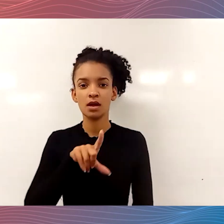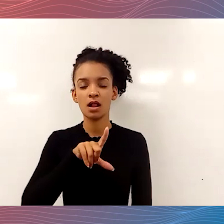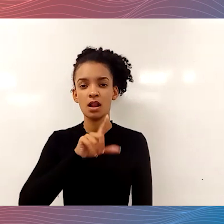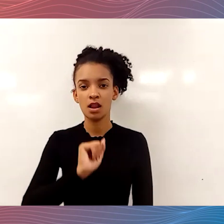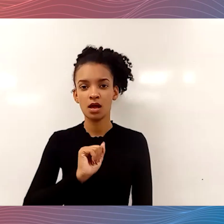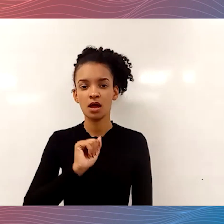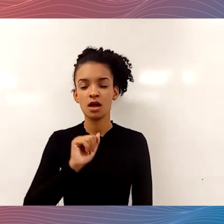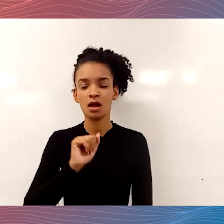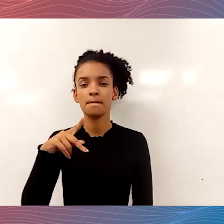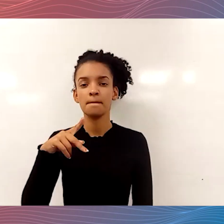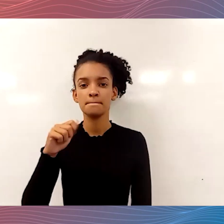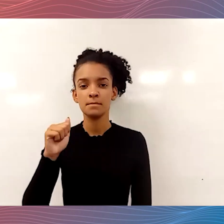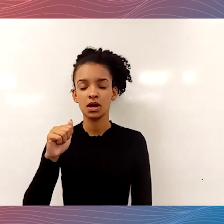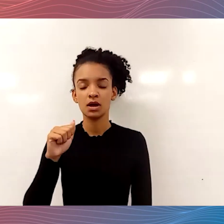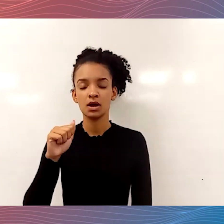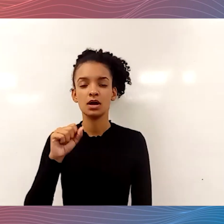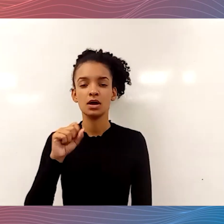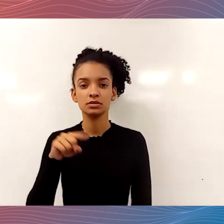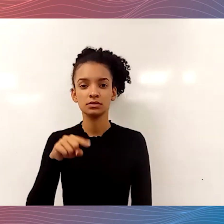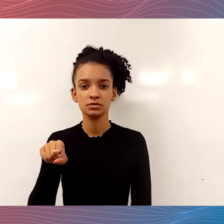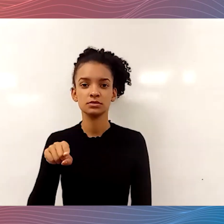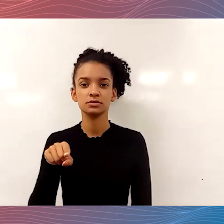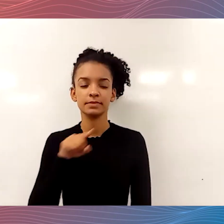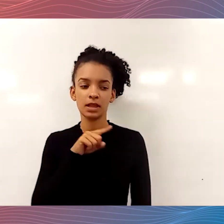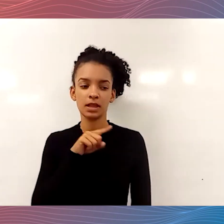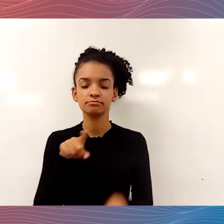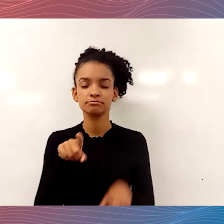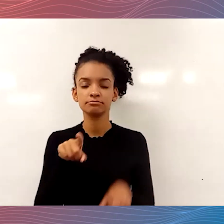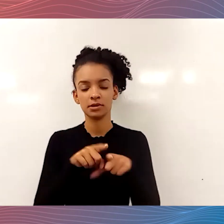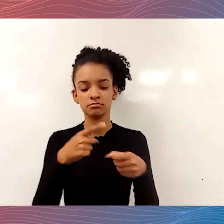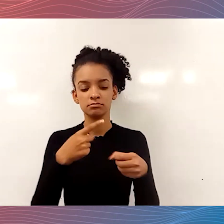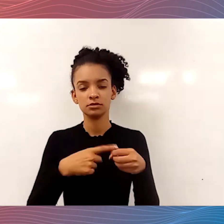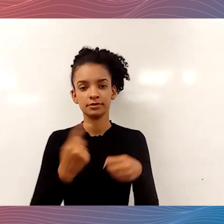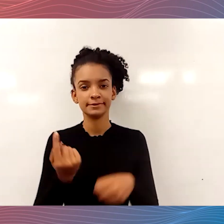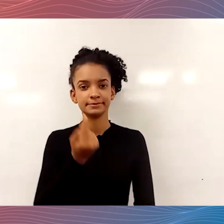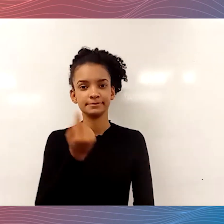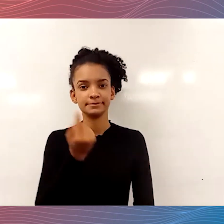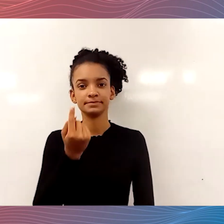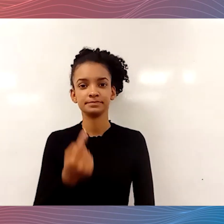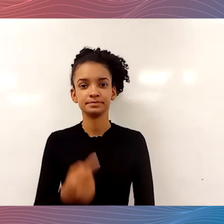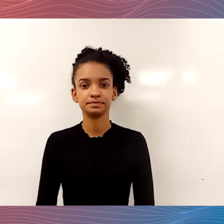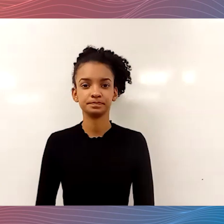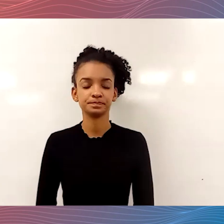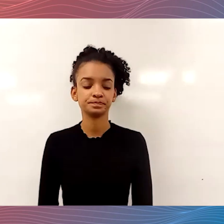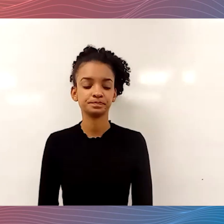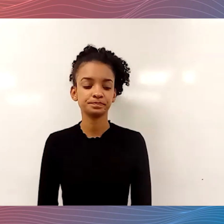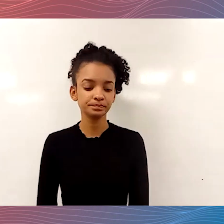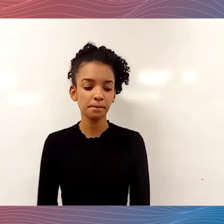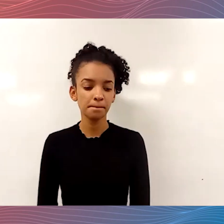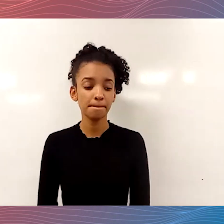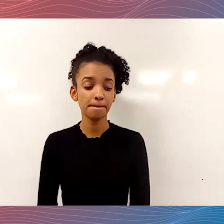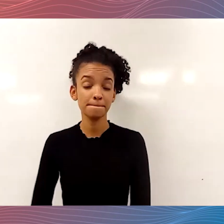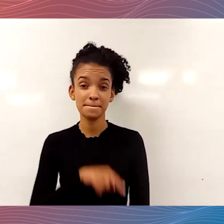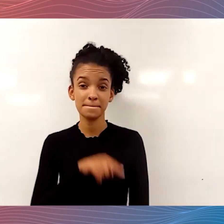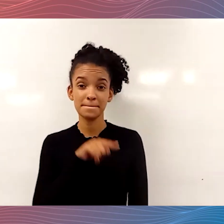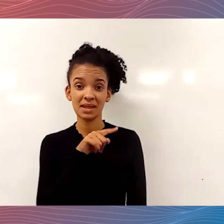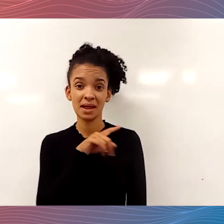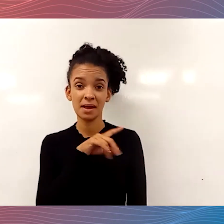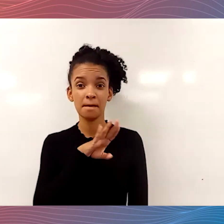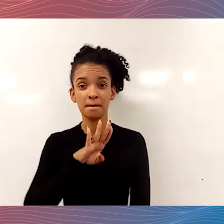Irmãos, o Senhor conseguiu virar um país. Amém. Bolívia estava totalmente para